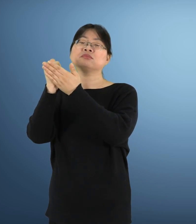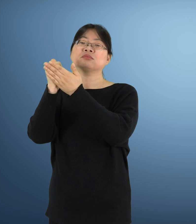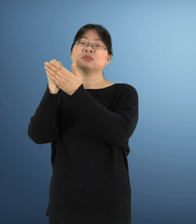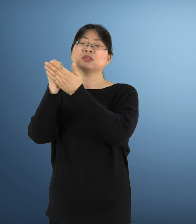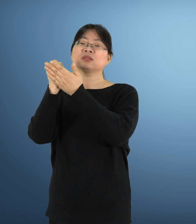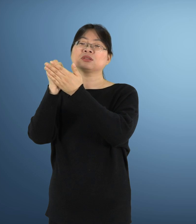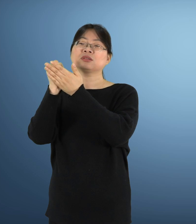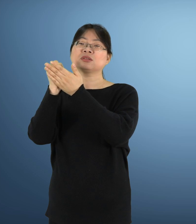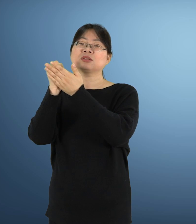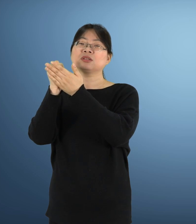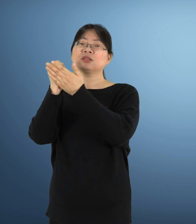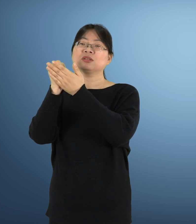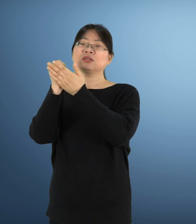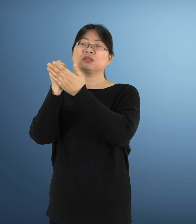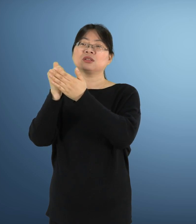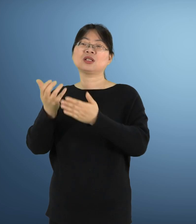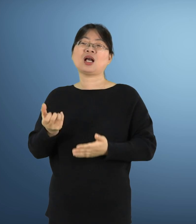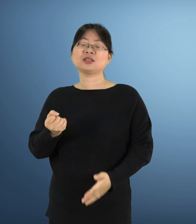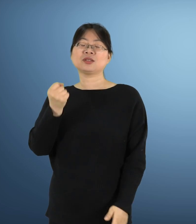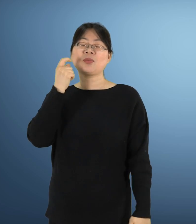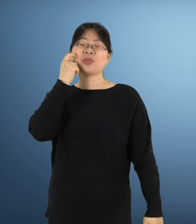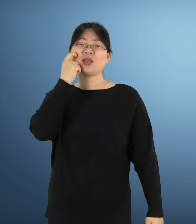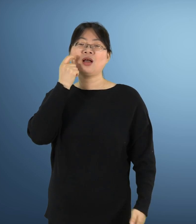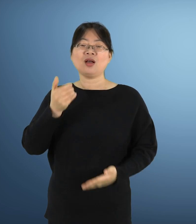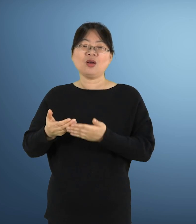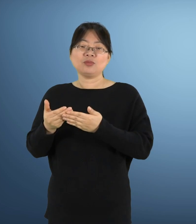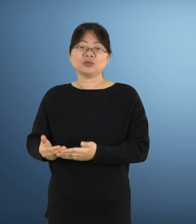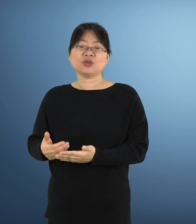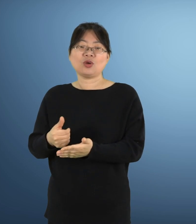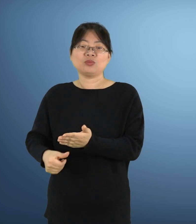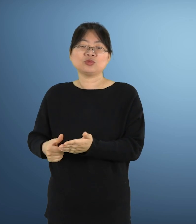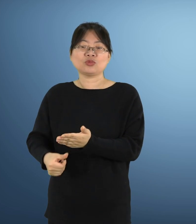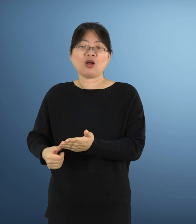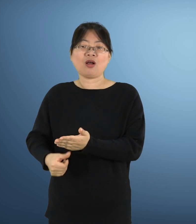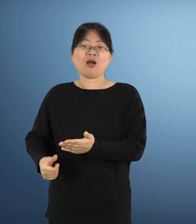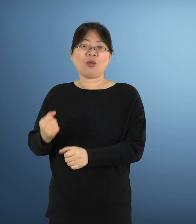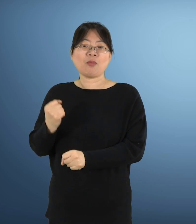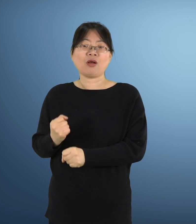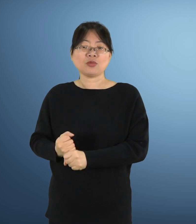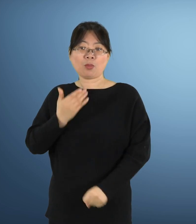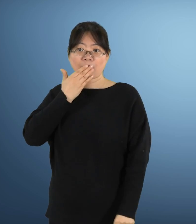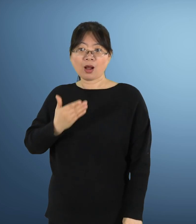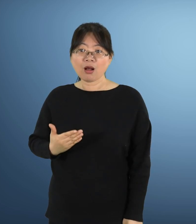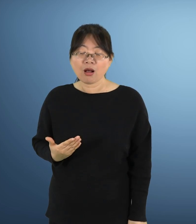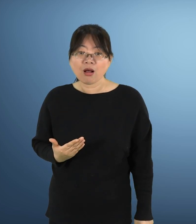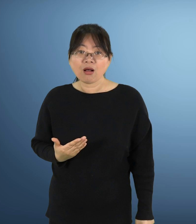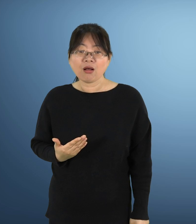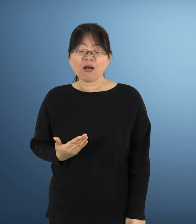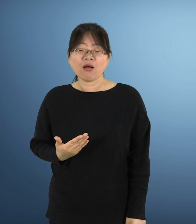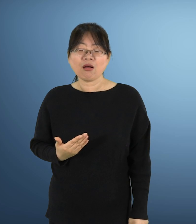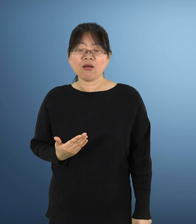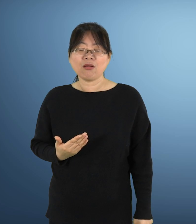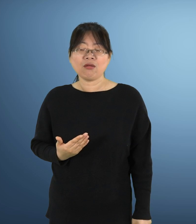하나님이 못 들 만큼의 무거운 물건도 만들 수 있나요?